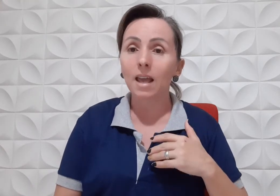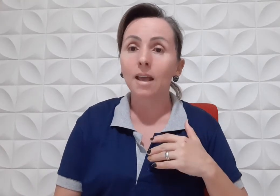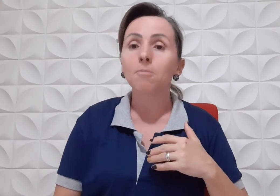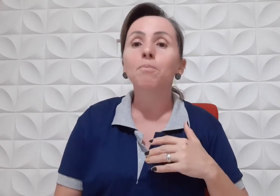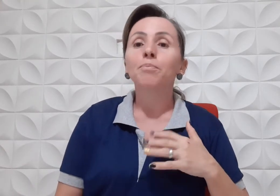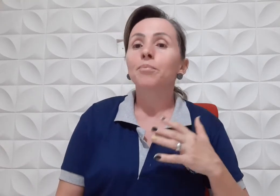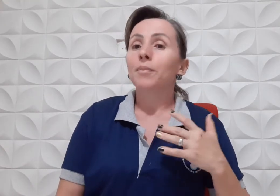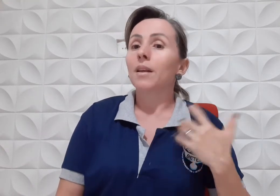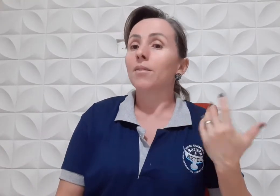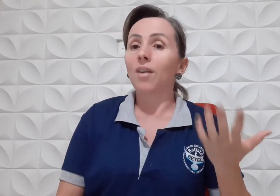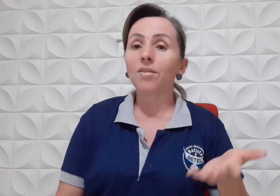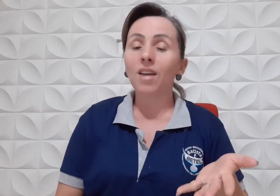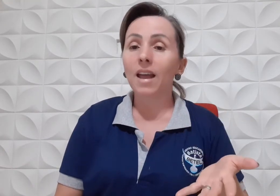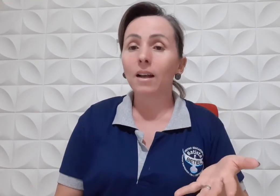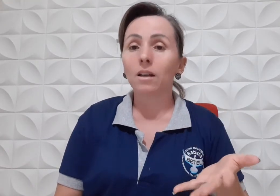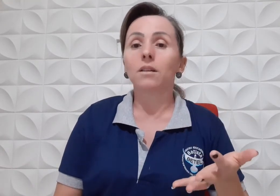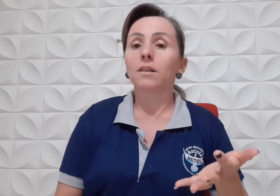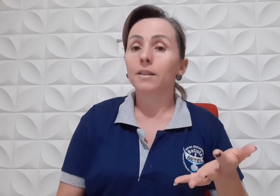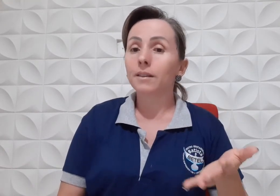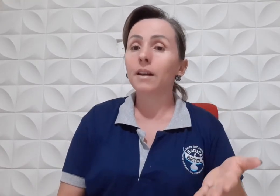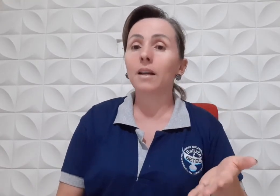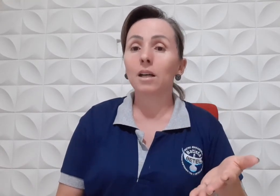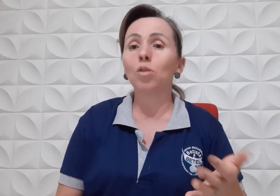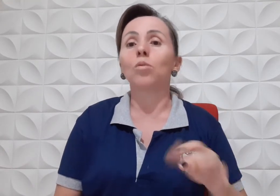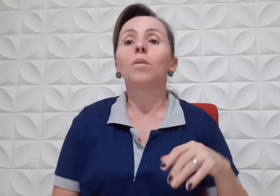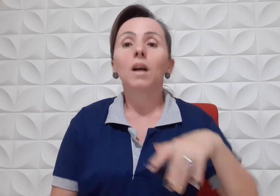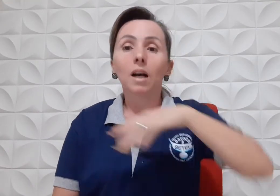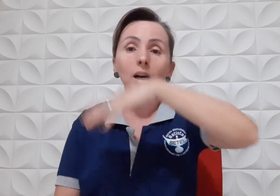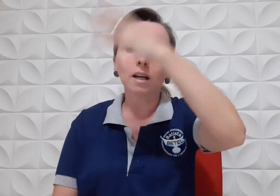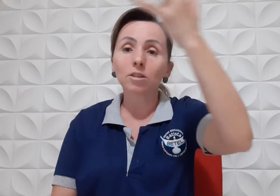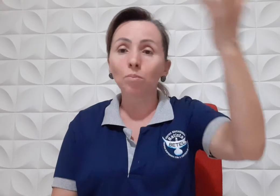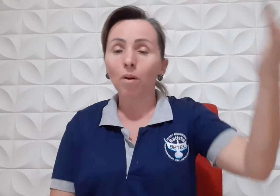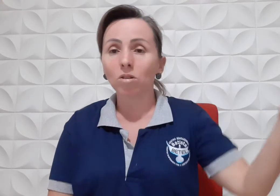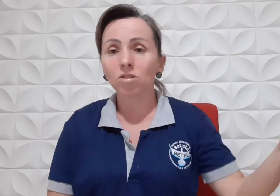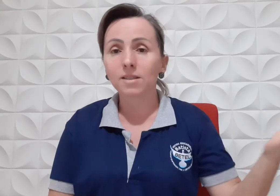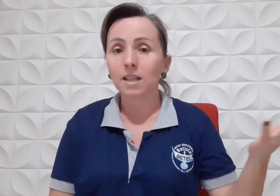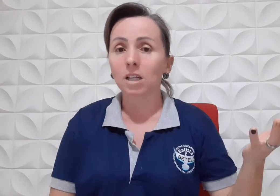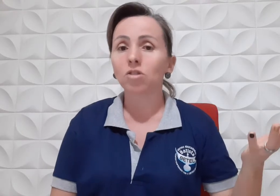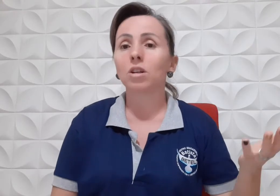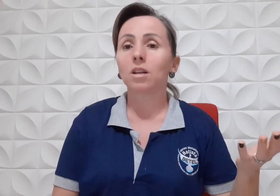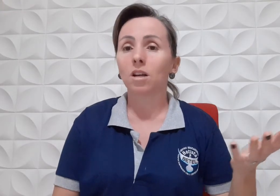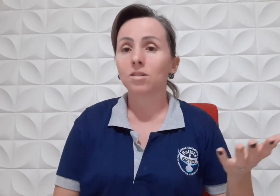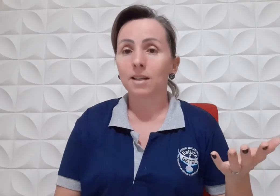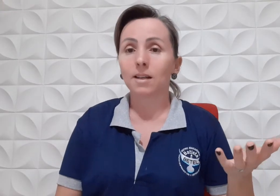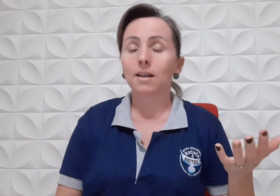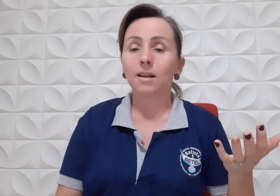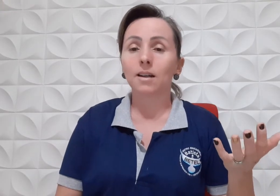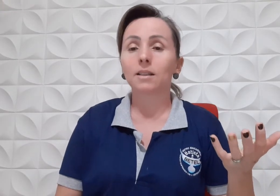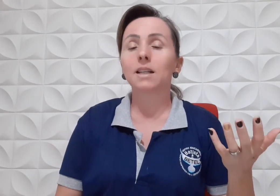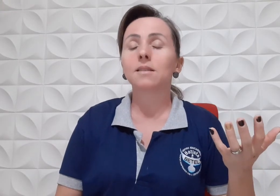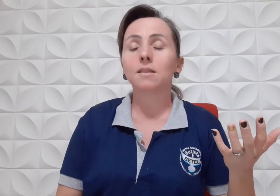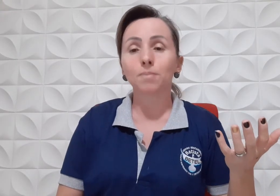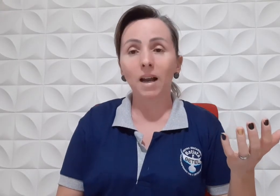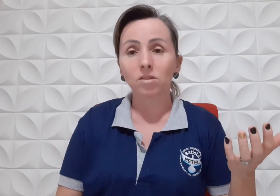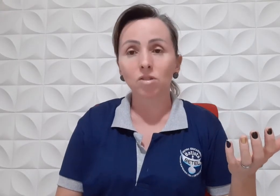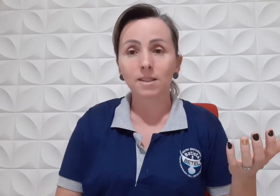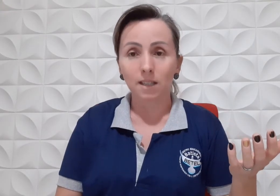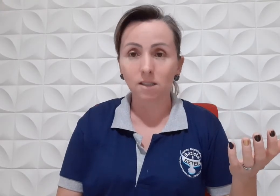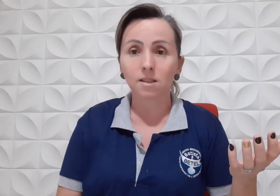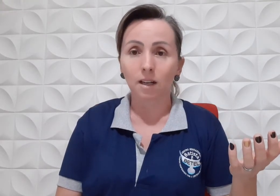ver favela. Não. Anda um pouco distante na nossa, nesses bairros distantes da